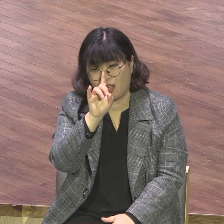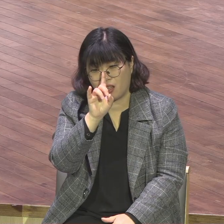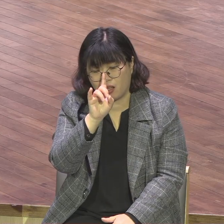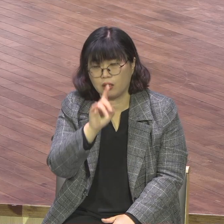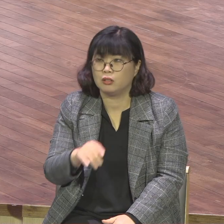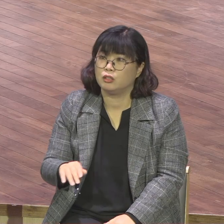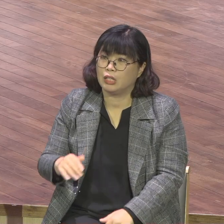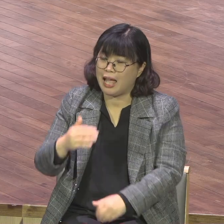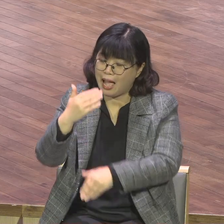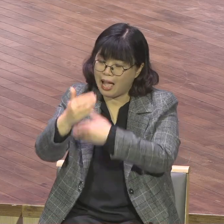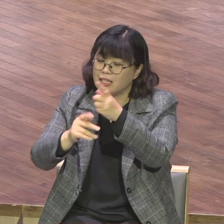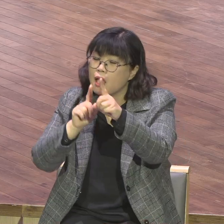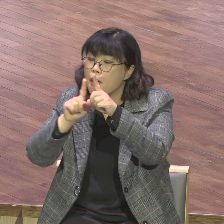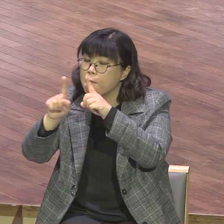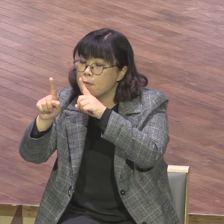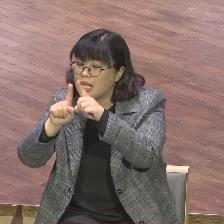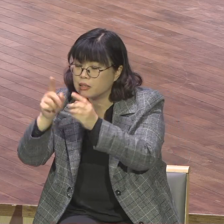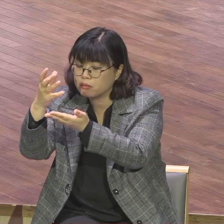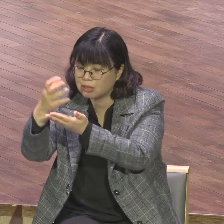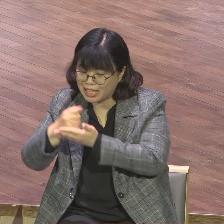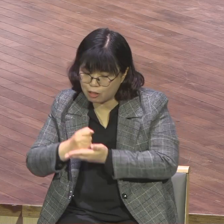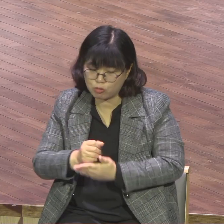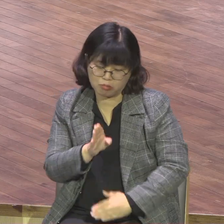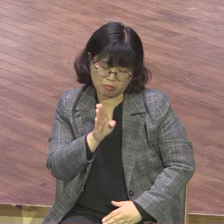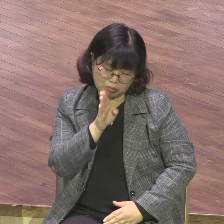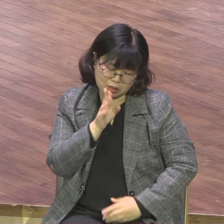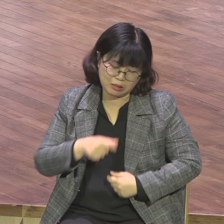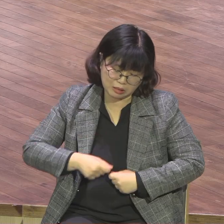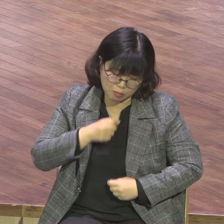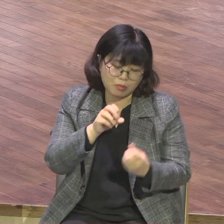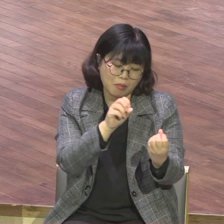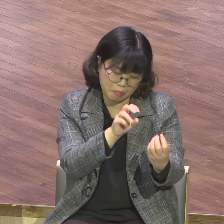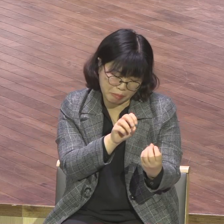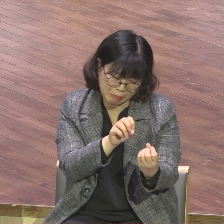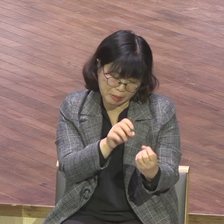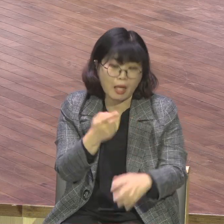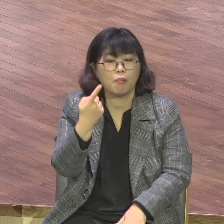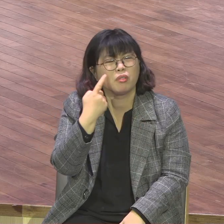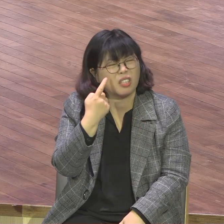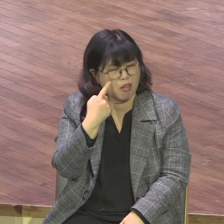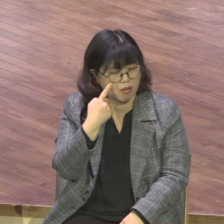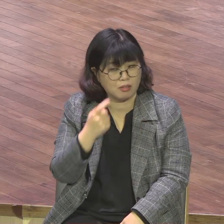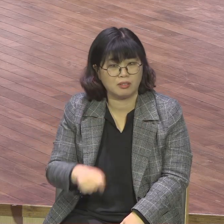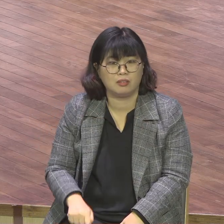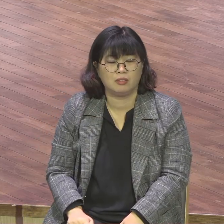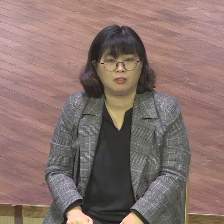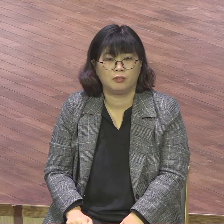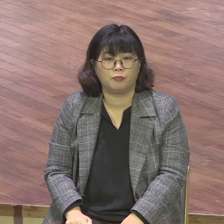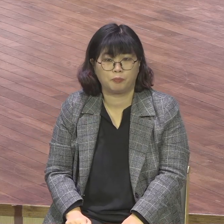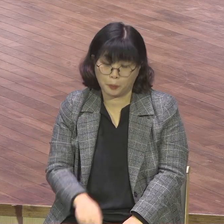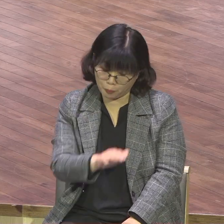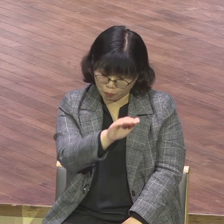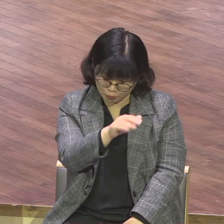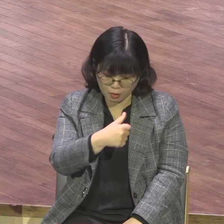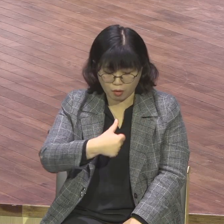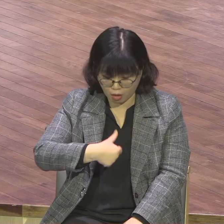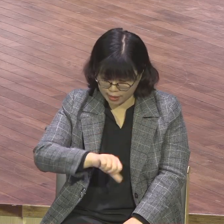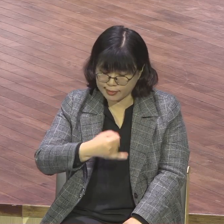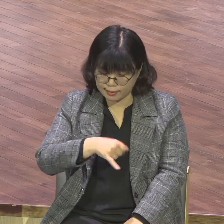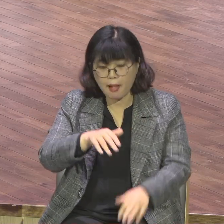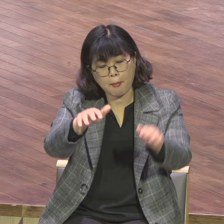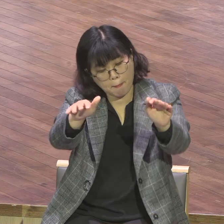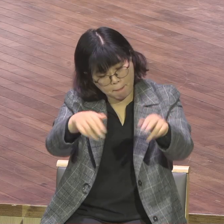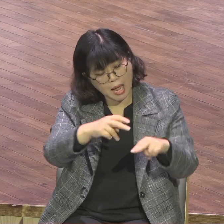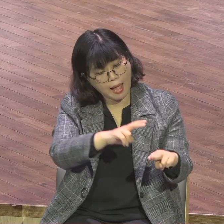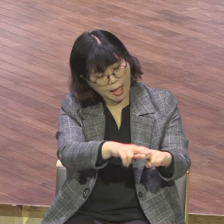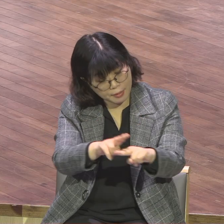렘너들과 정말 진실된 포럼 나누는 거 정말 중요하죠. 정말 진지하게 그렇게 영적인 대화를